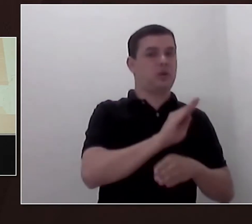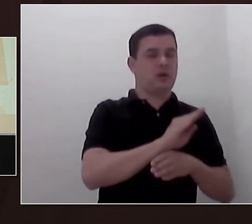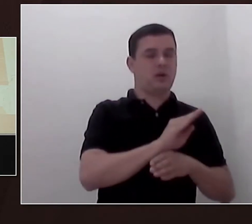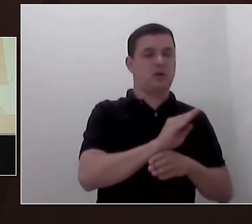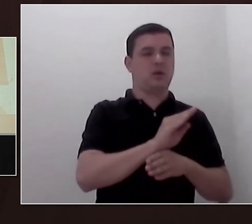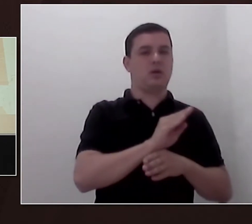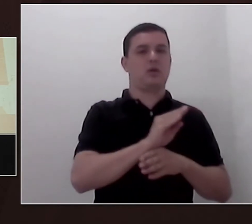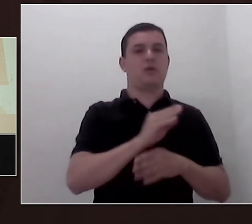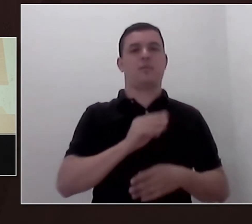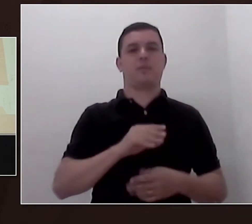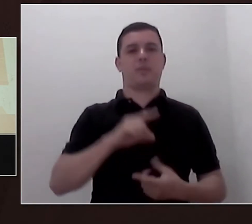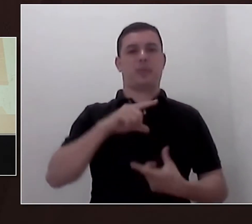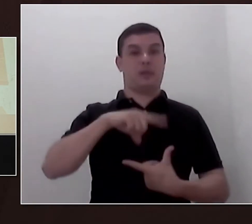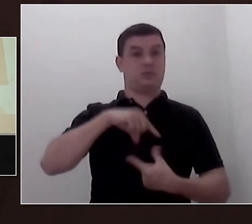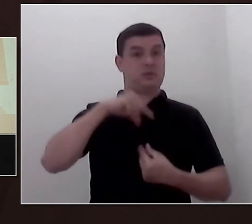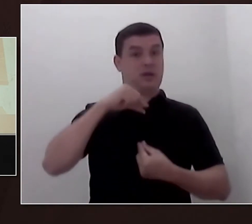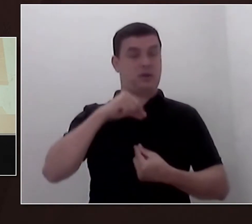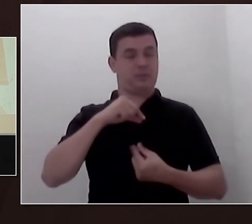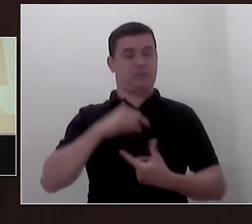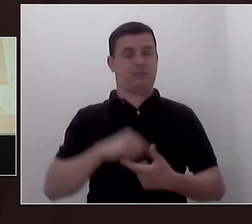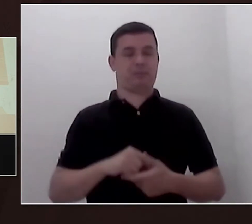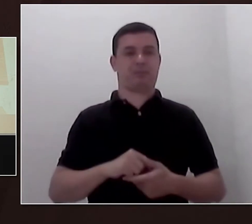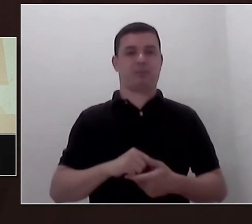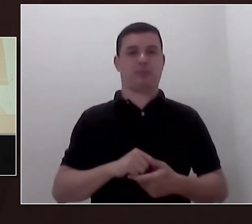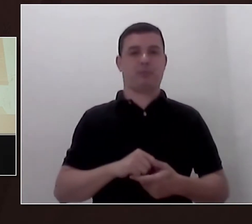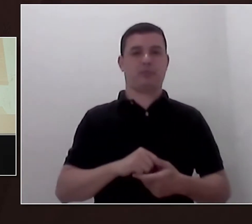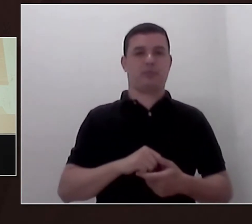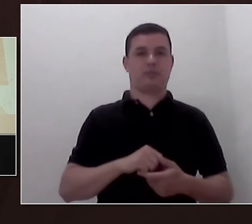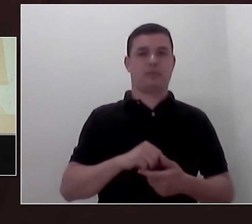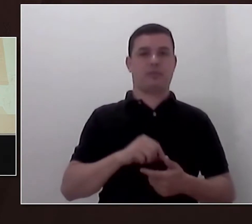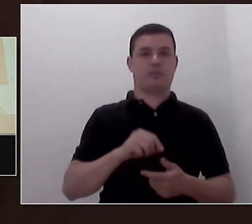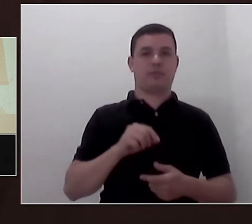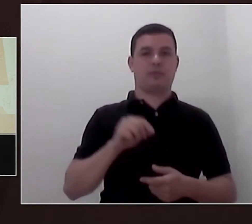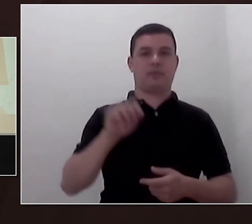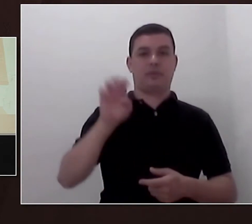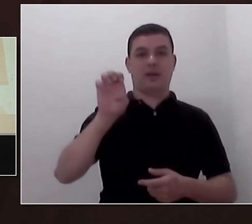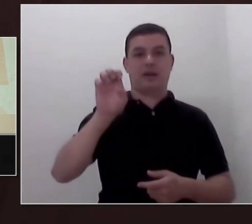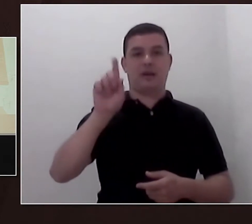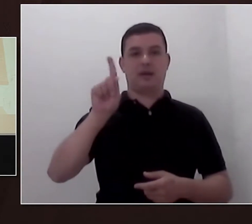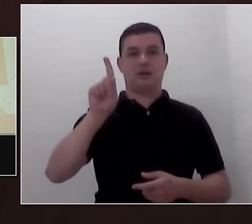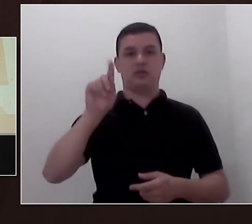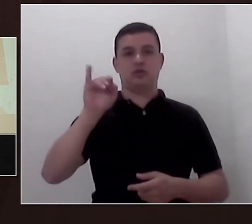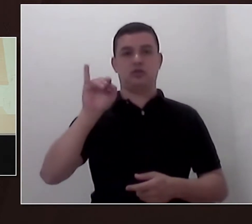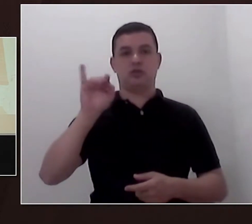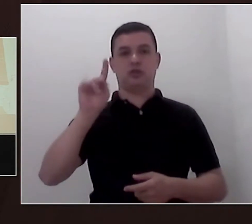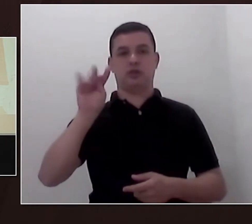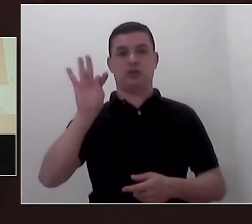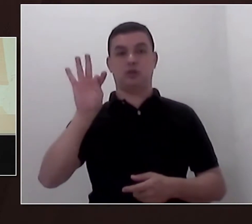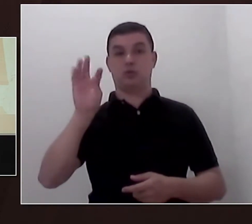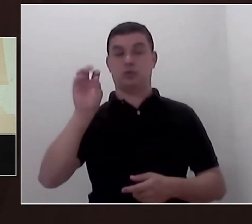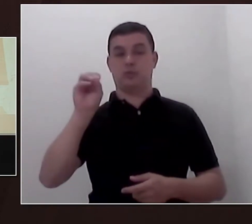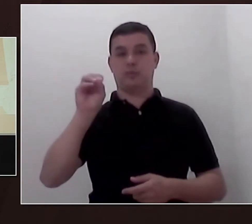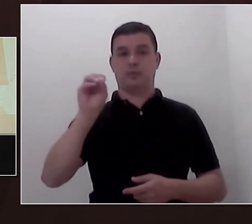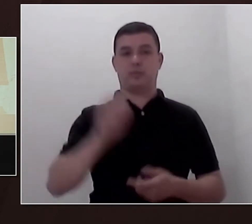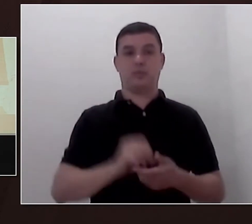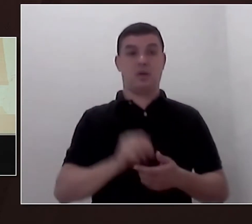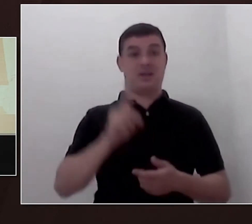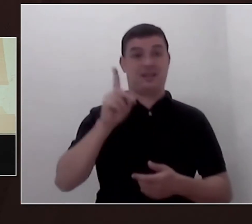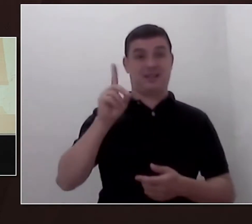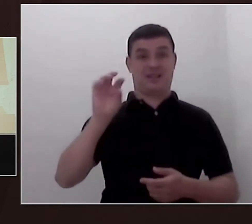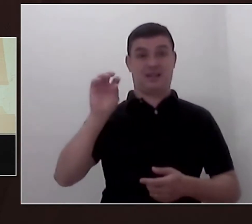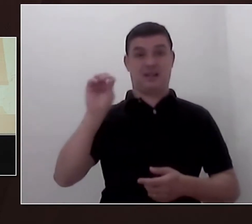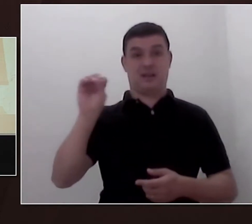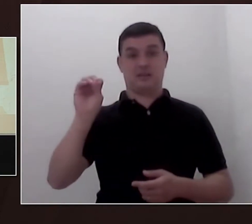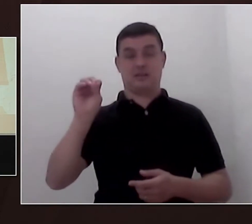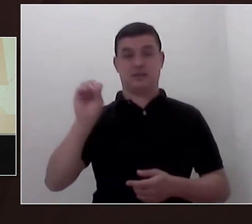ele, através da sua mão, não operou 10 pragas ali? Nas primeiras 3 pragas, tudo